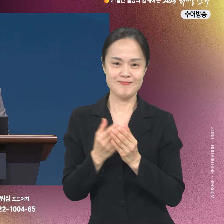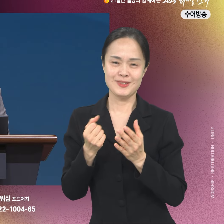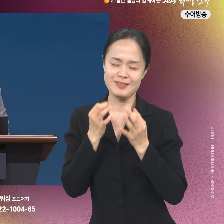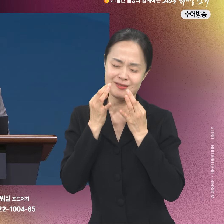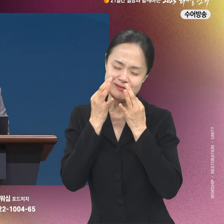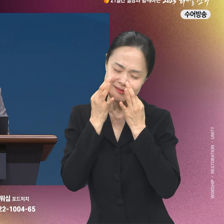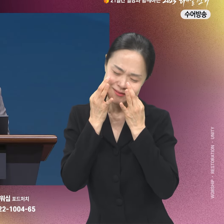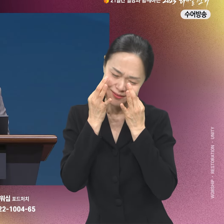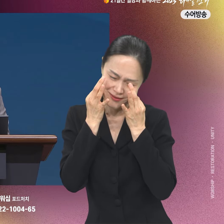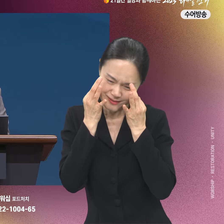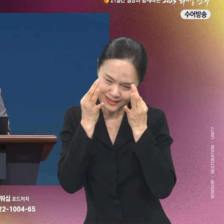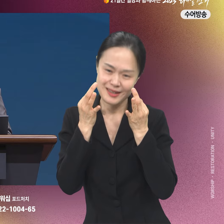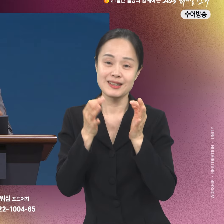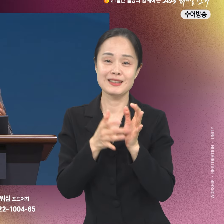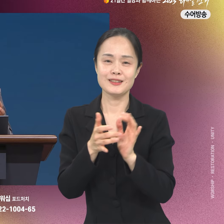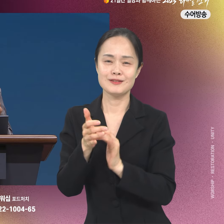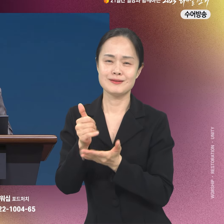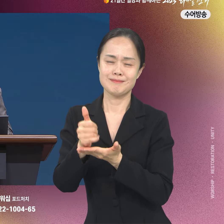그리고